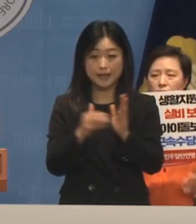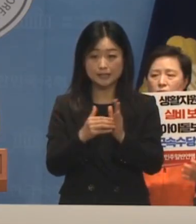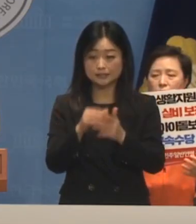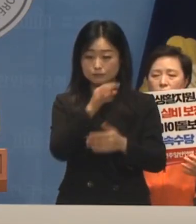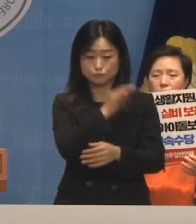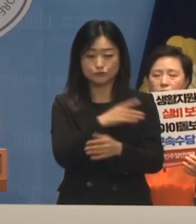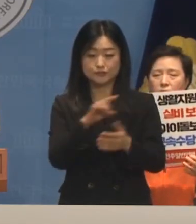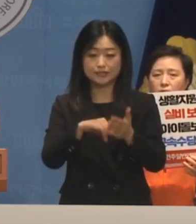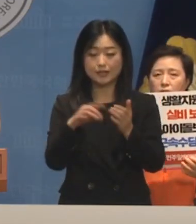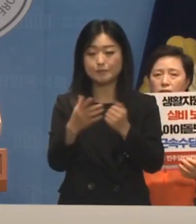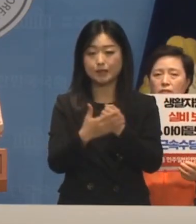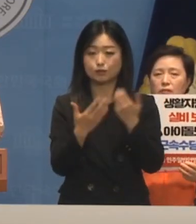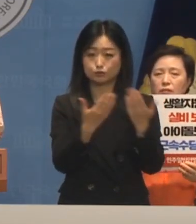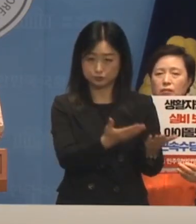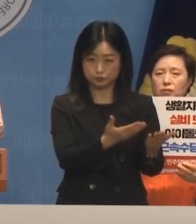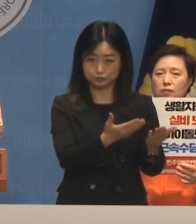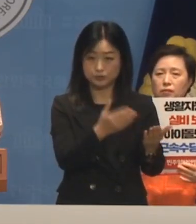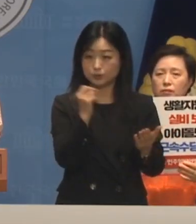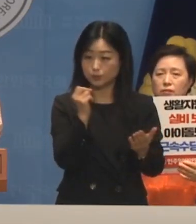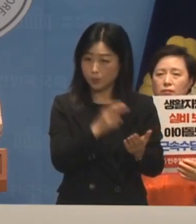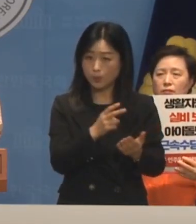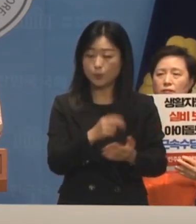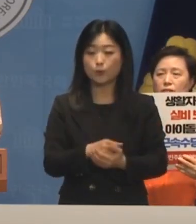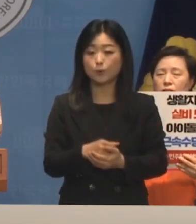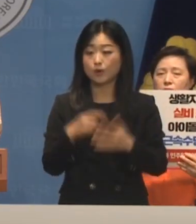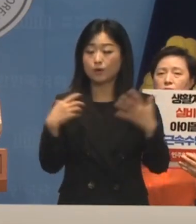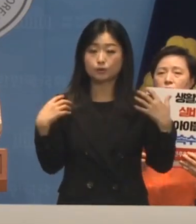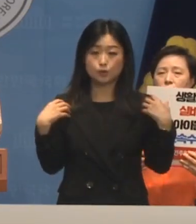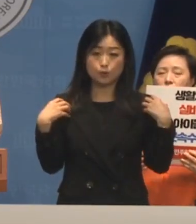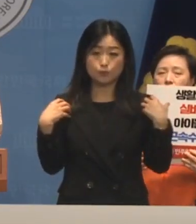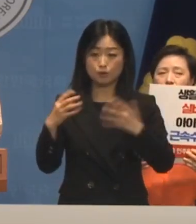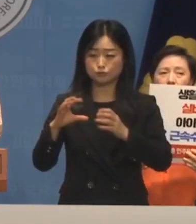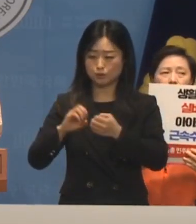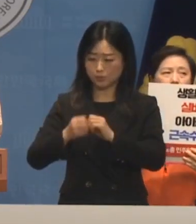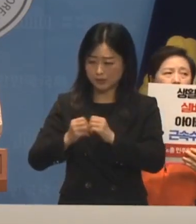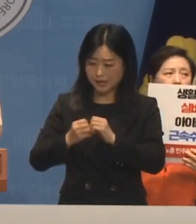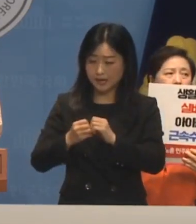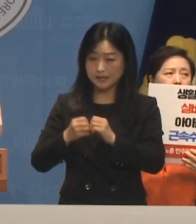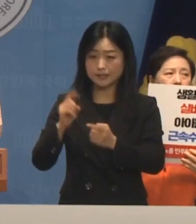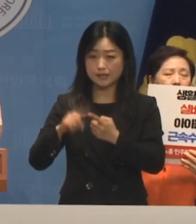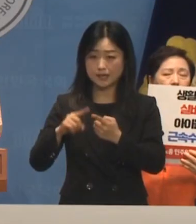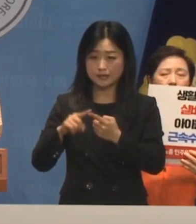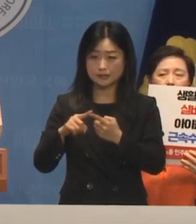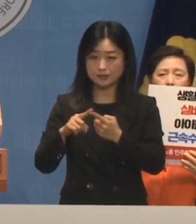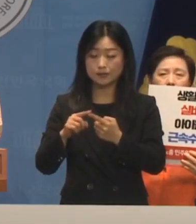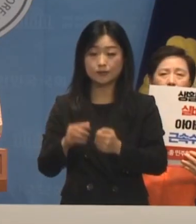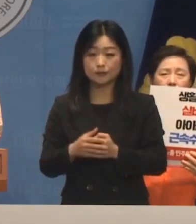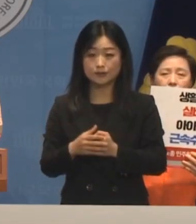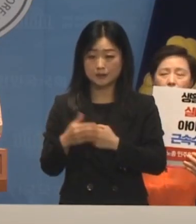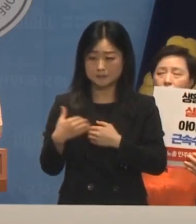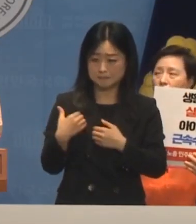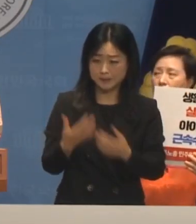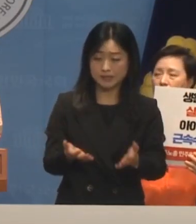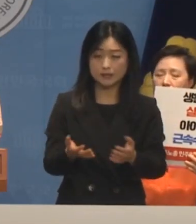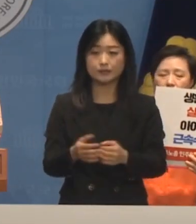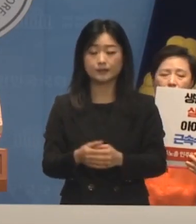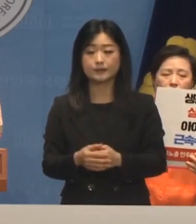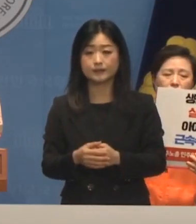감세 정책만 추진하고 오히려 정부의 국정농단과 실정을 방탄하기 위한 예산만 증액하고